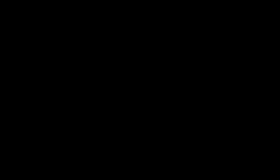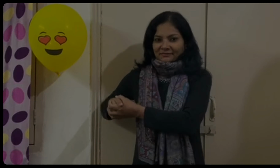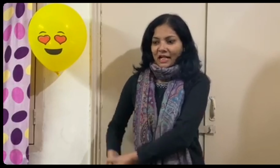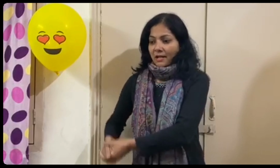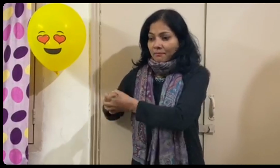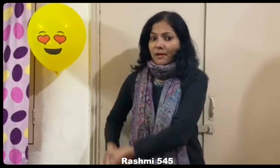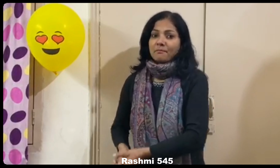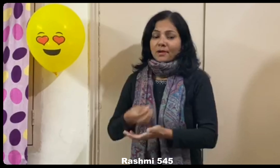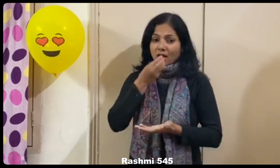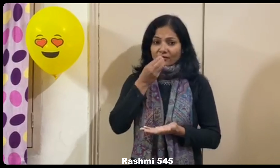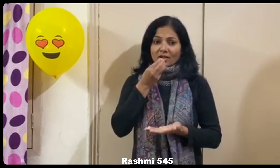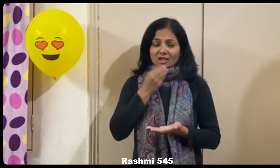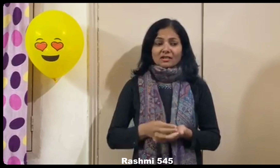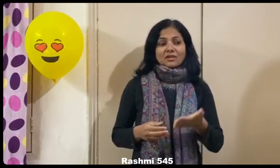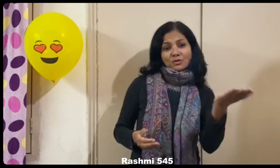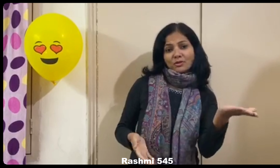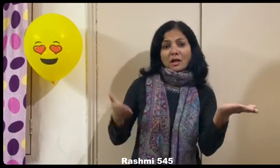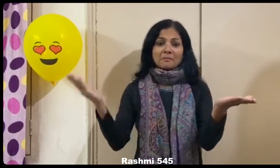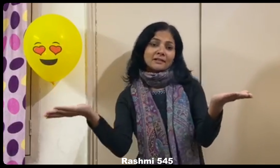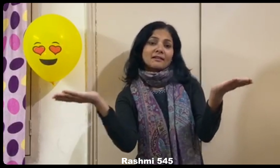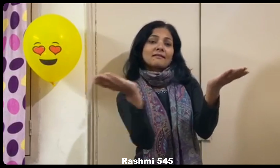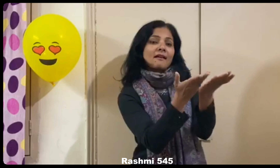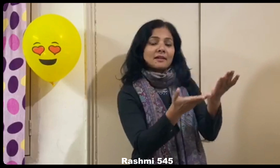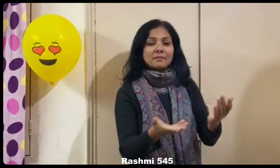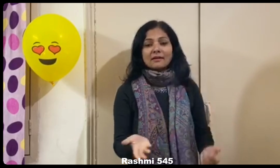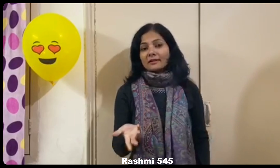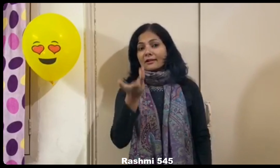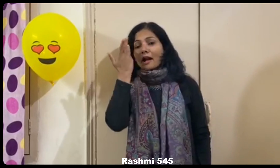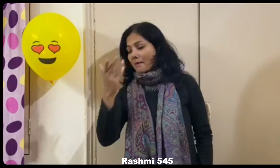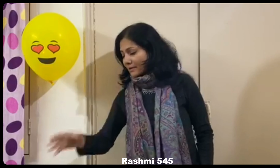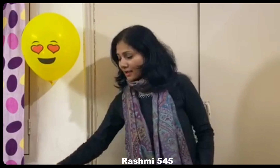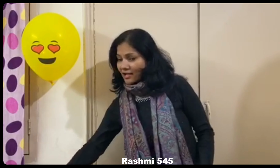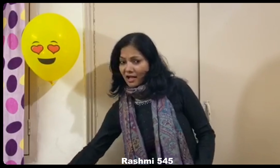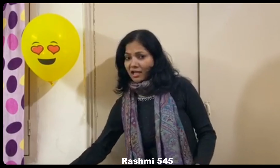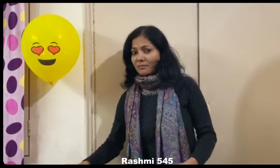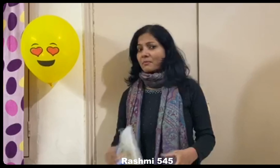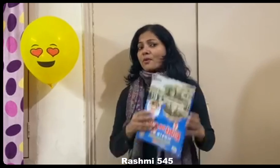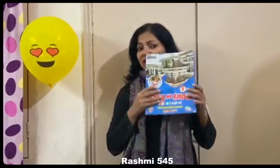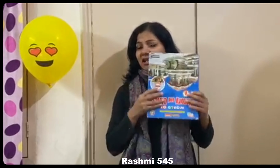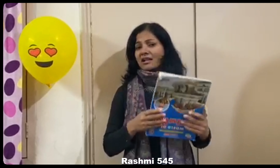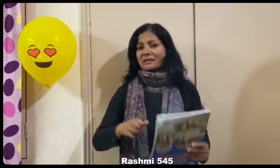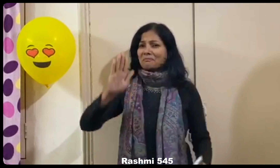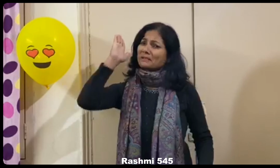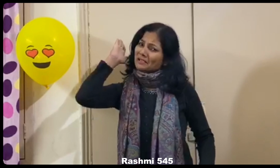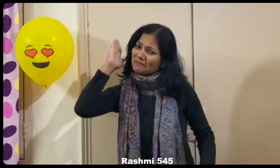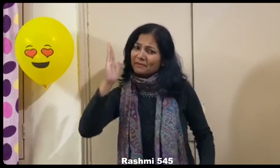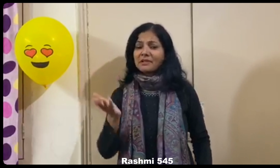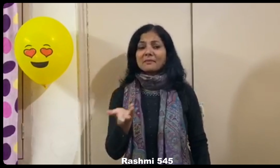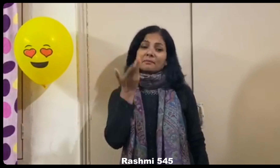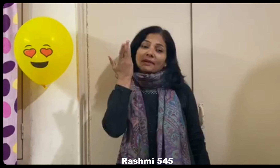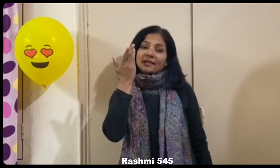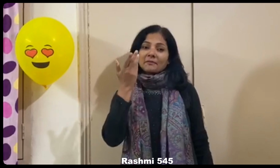हैंड पंप पर आफ्टर डिनर जूठा प्लेट टकरायल बानी, का बताई रात में पढ़े खातिर पनिशमेंट भी हम पहले